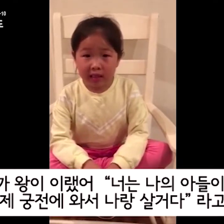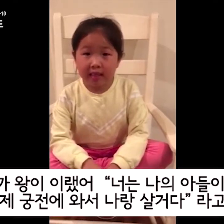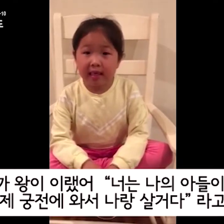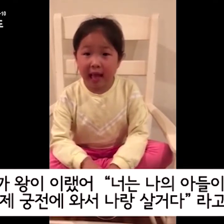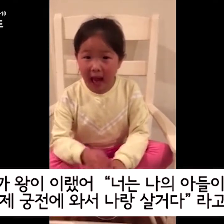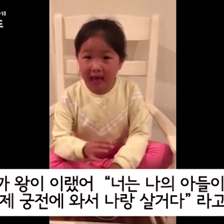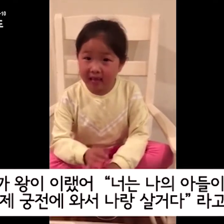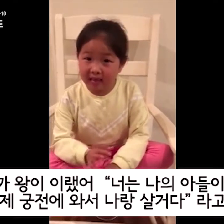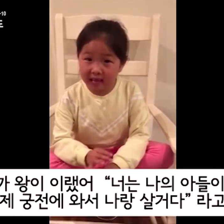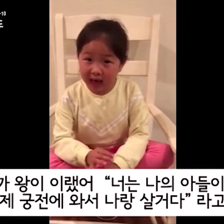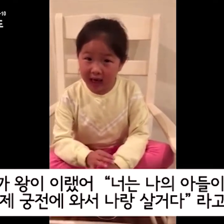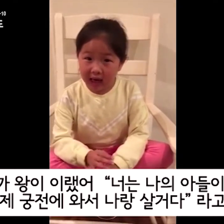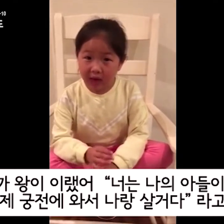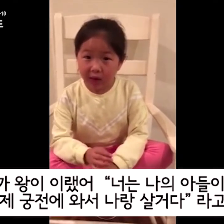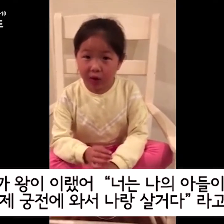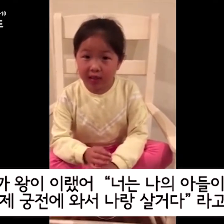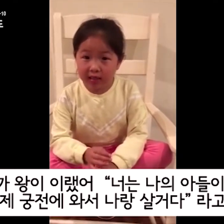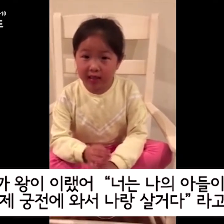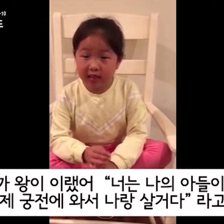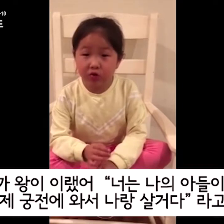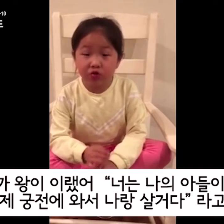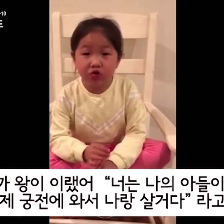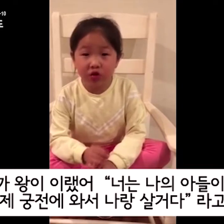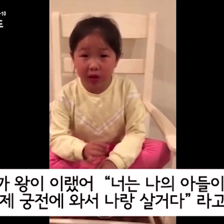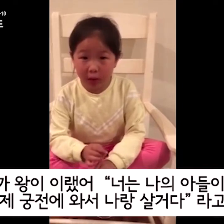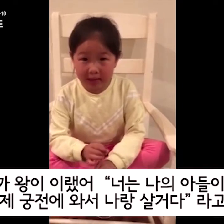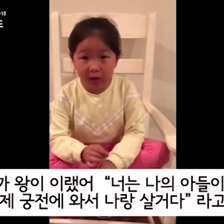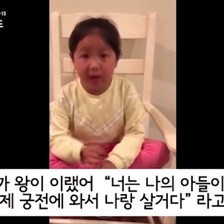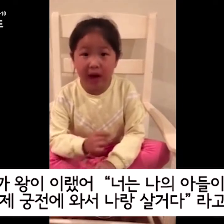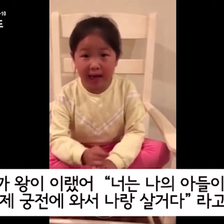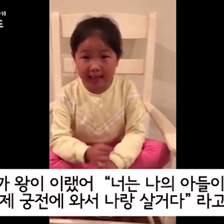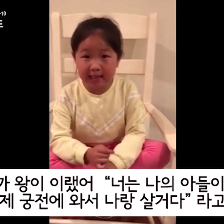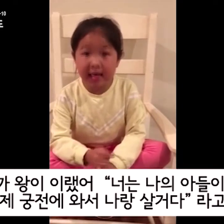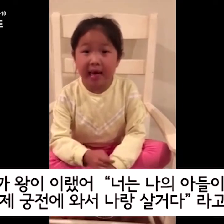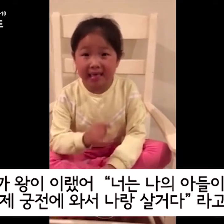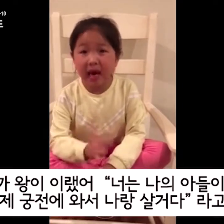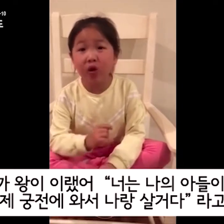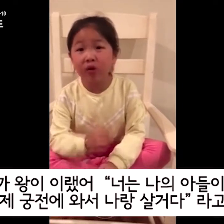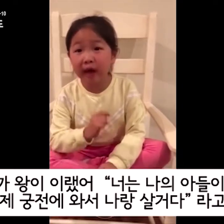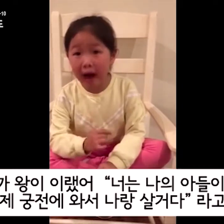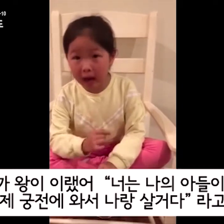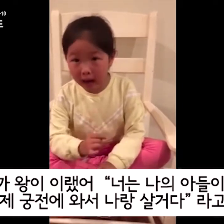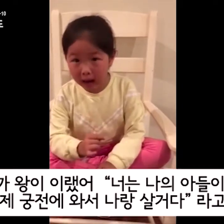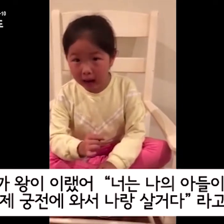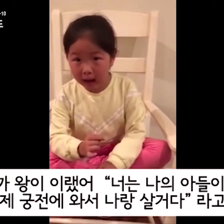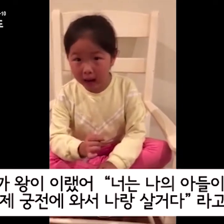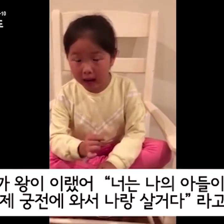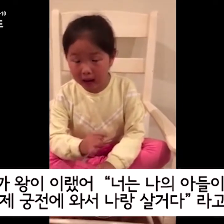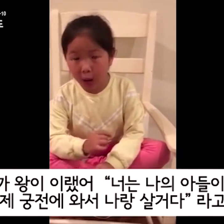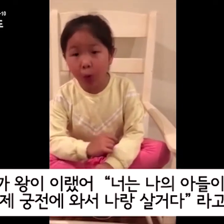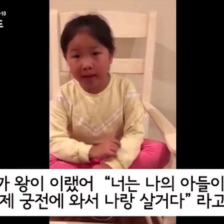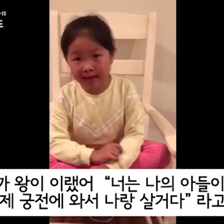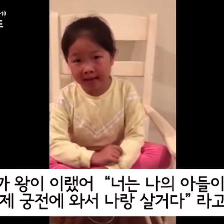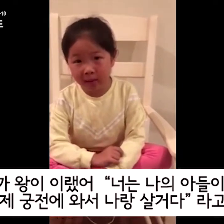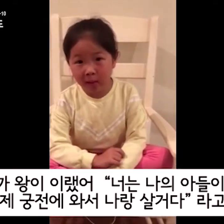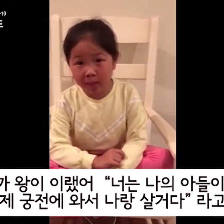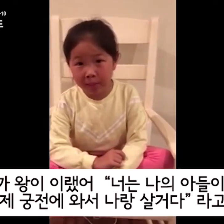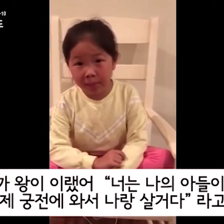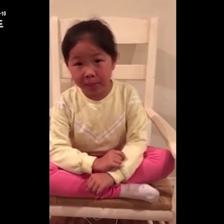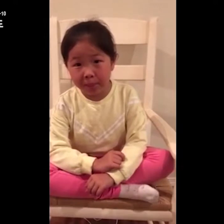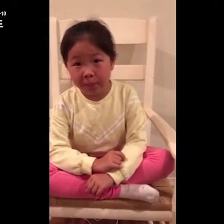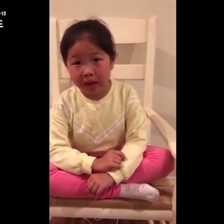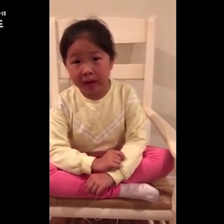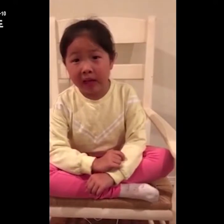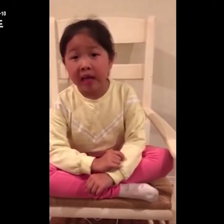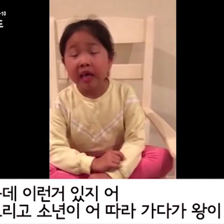너는 이제 내 아들이다. 너는 이제 궁전에 와서 나랑 같이 살 거다. 라고 말했어.